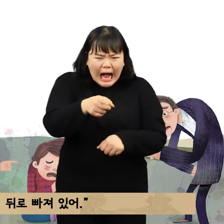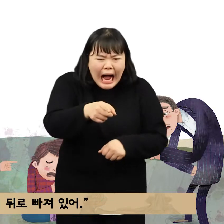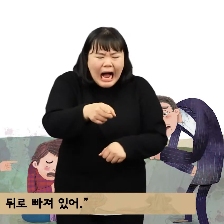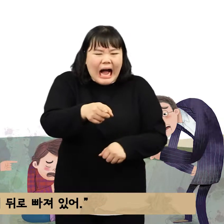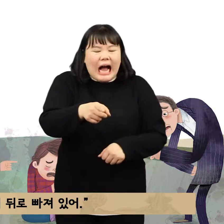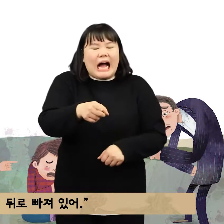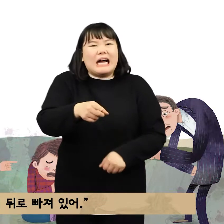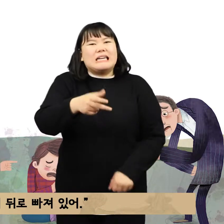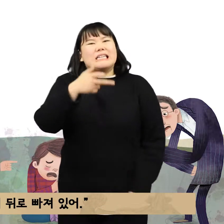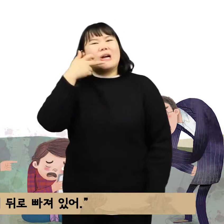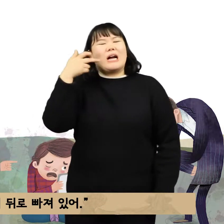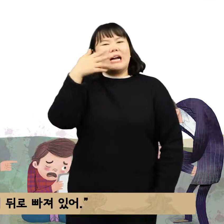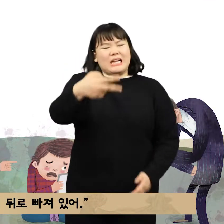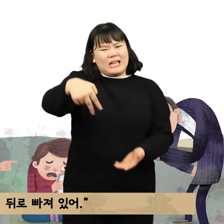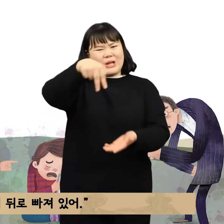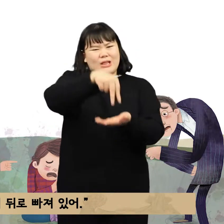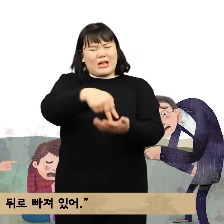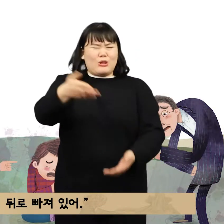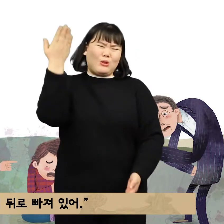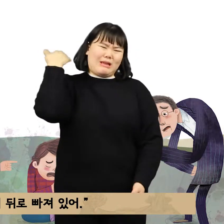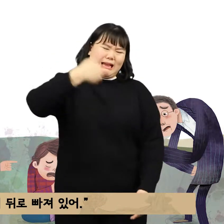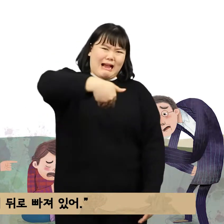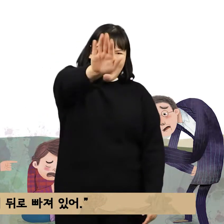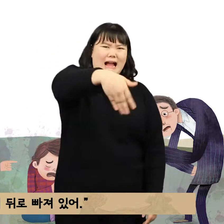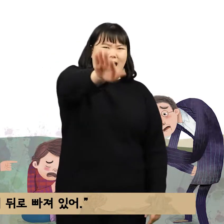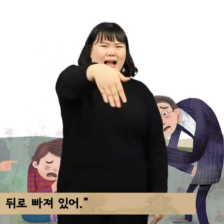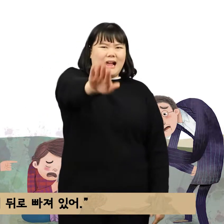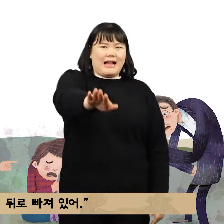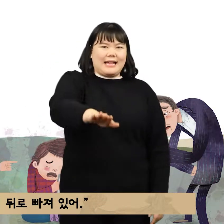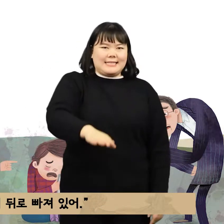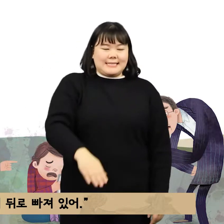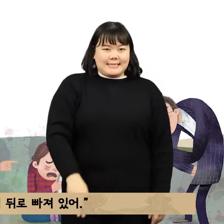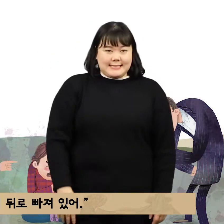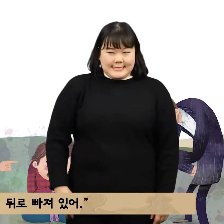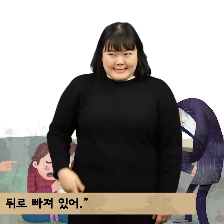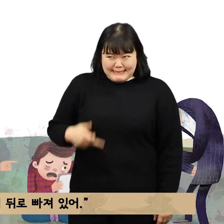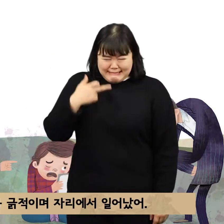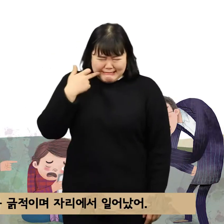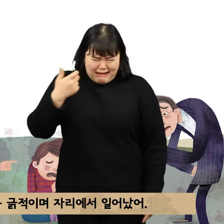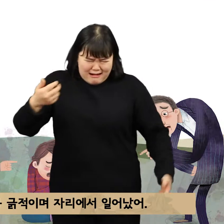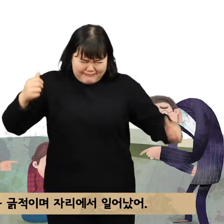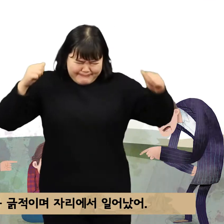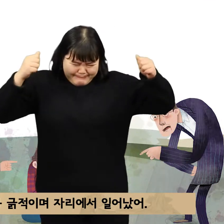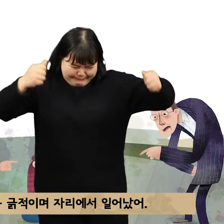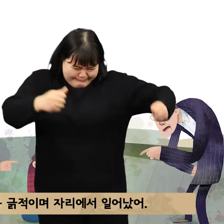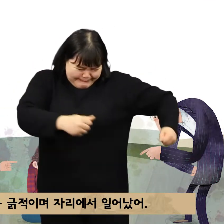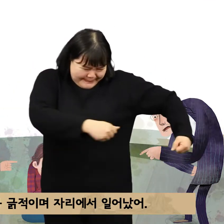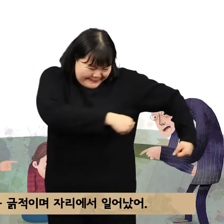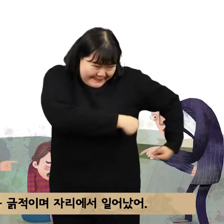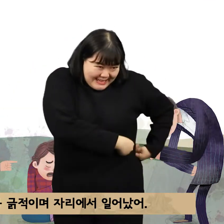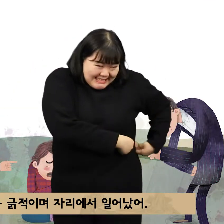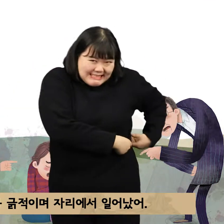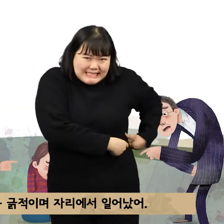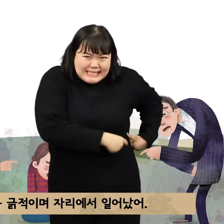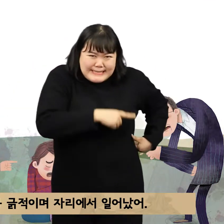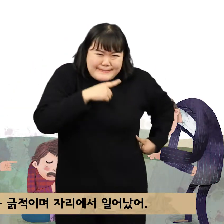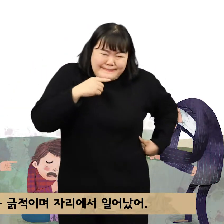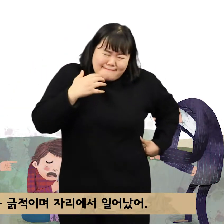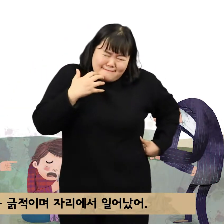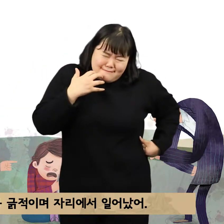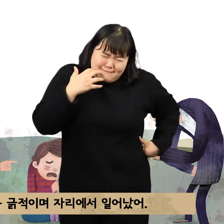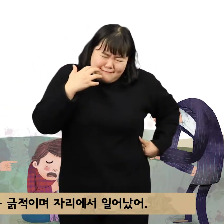근영아, 일어나서 뒤로 빠져 있어. 근영이는 빨개진 얼굴로